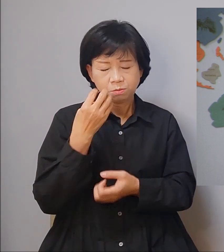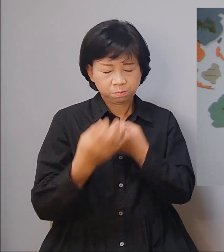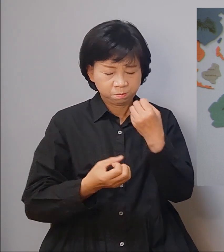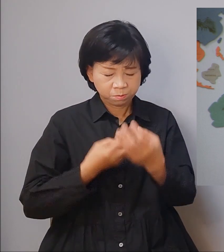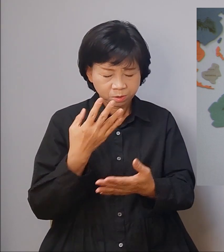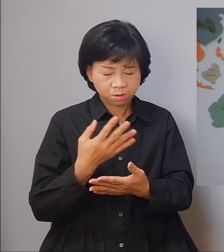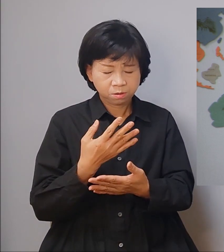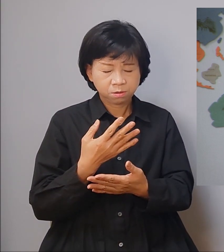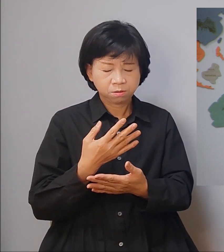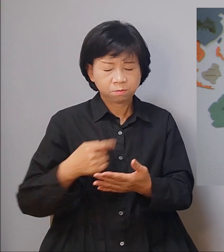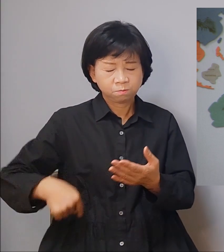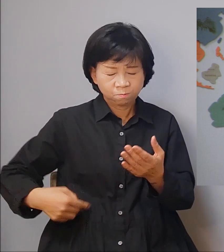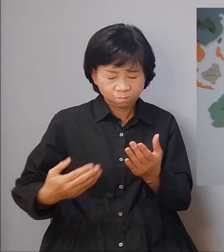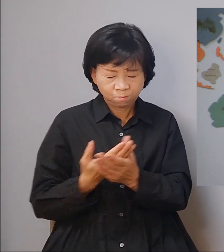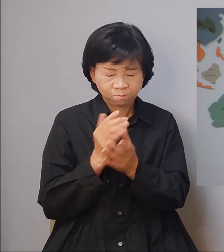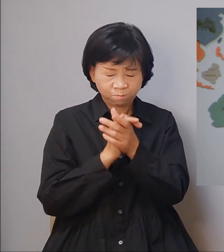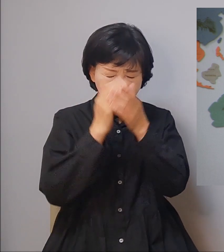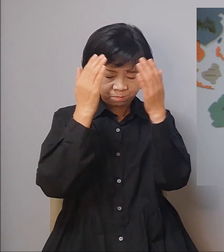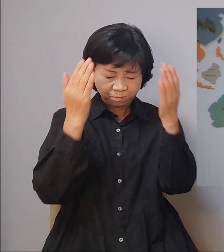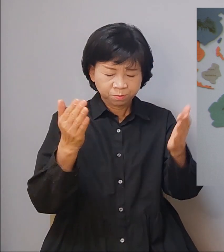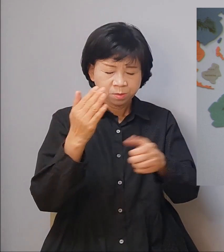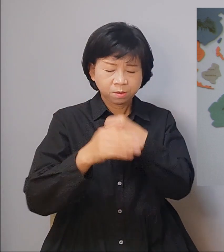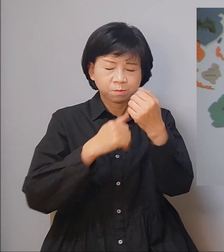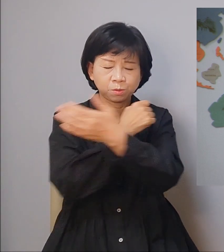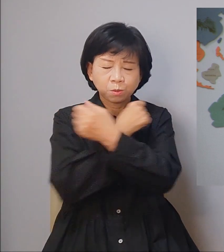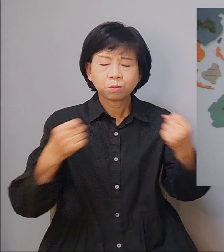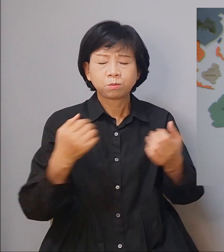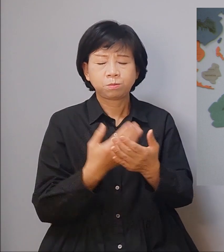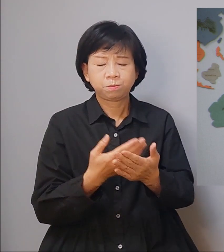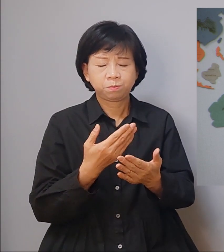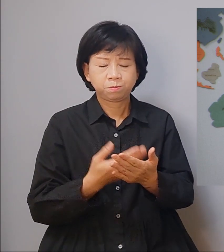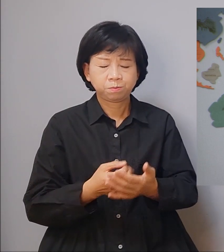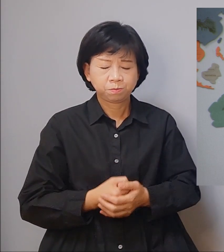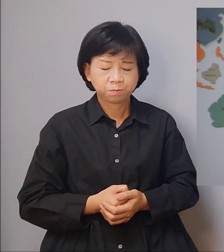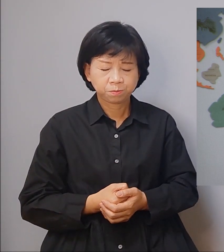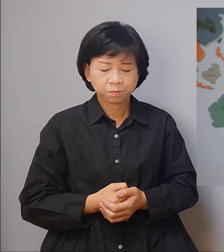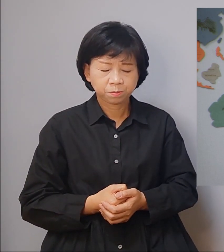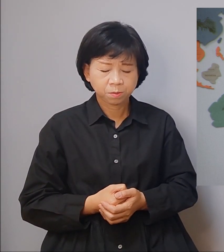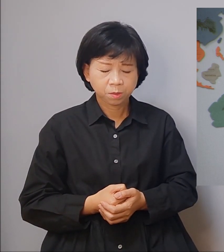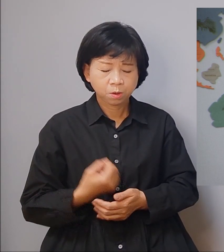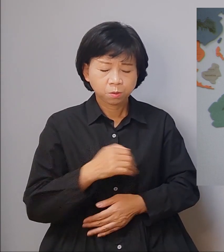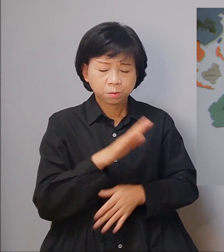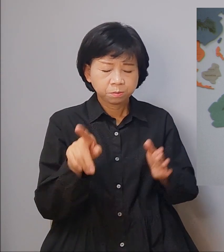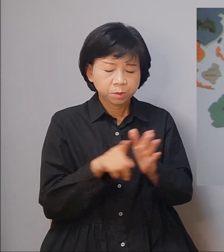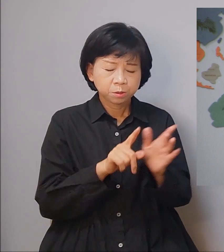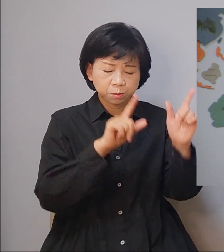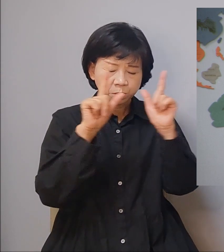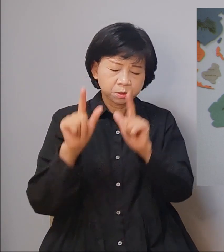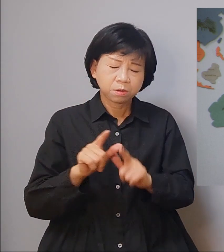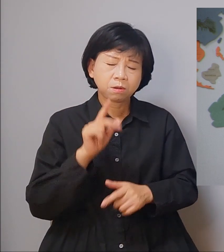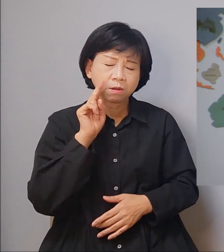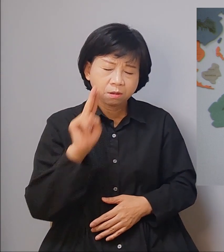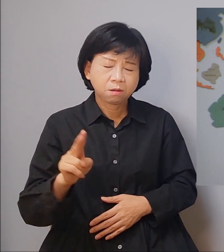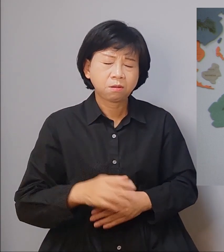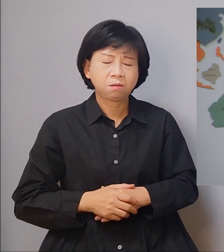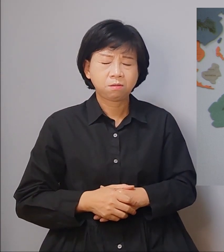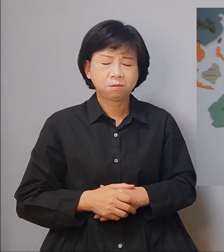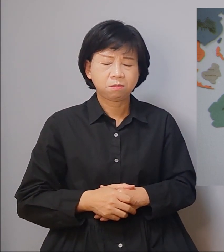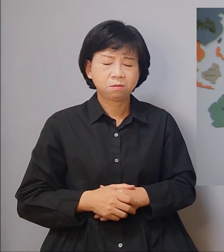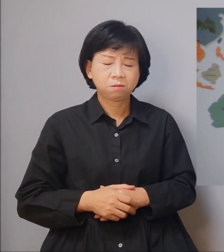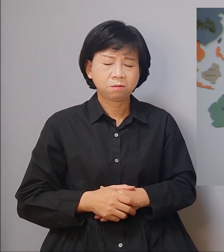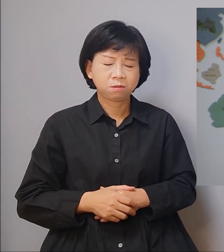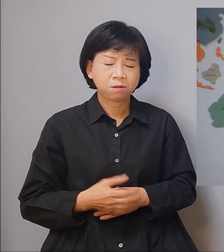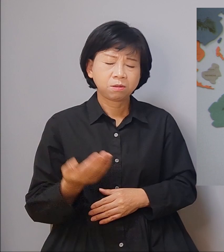고백하고 또 참회합니다. 하나님 아버지 용서하여 주시옵소서. 우리가 믿음으로 살아가야 될 텐데